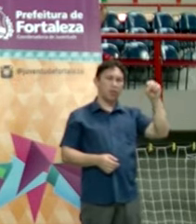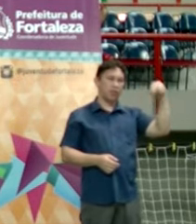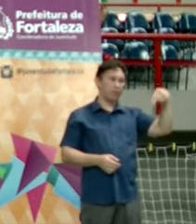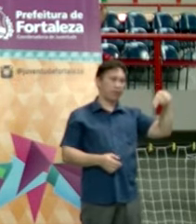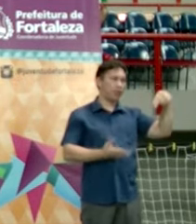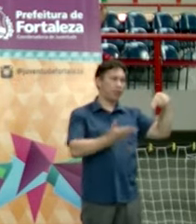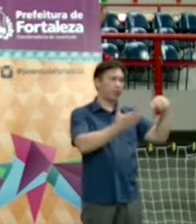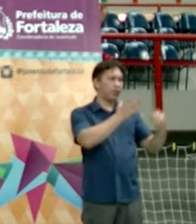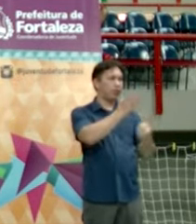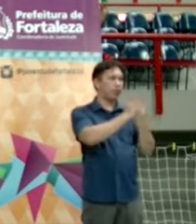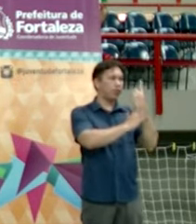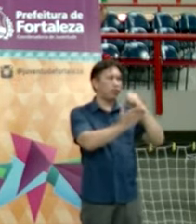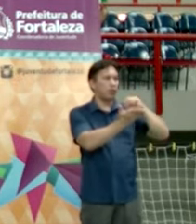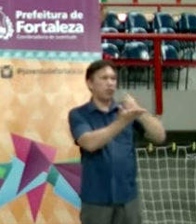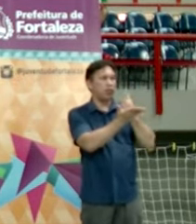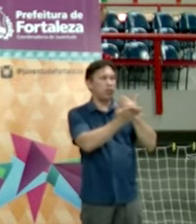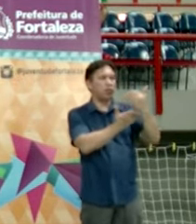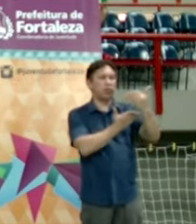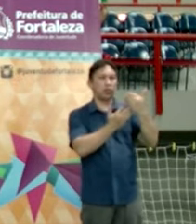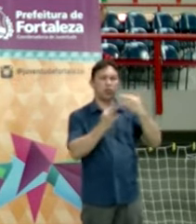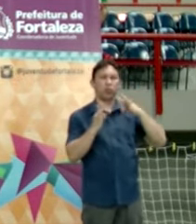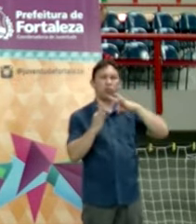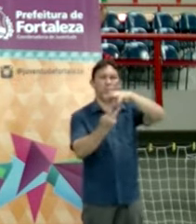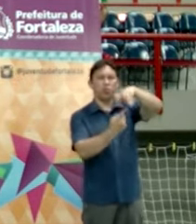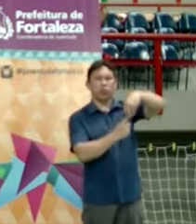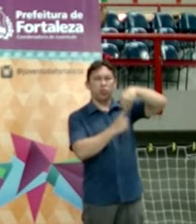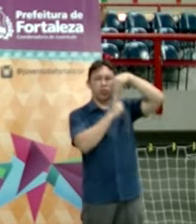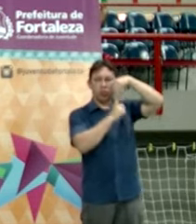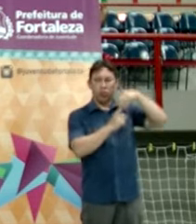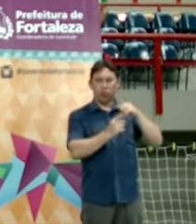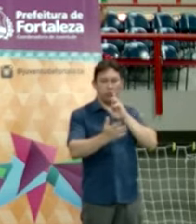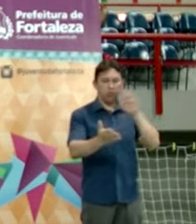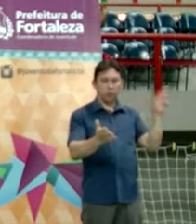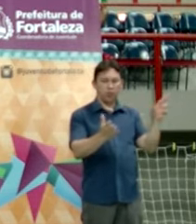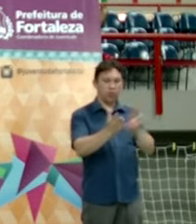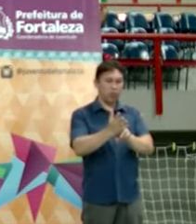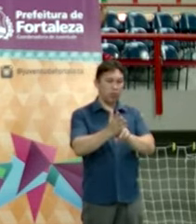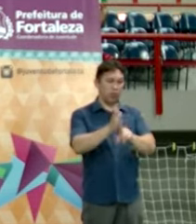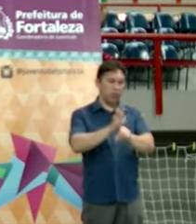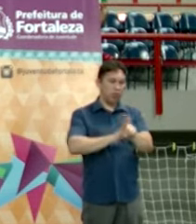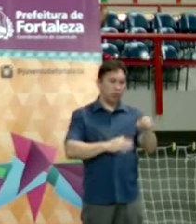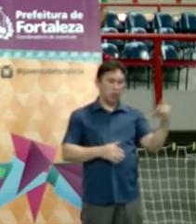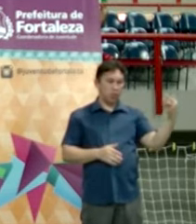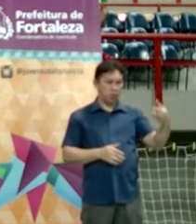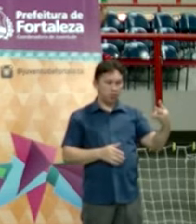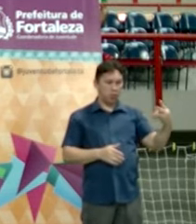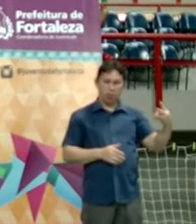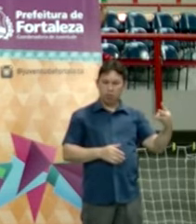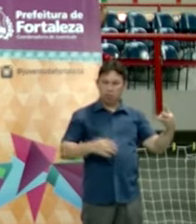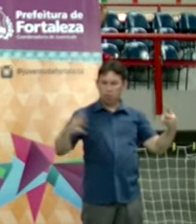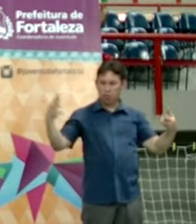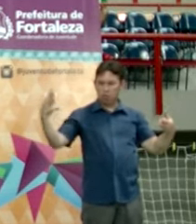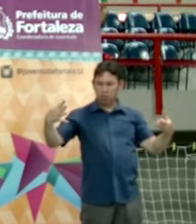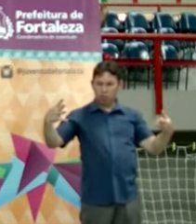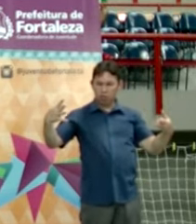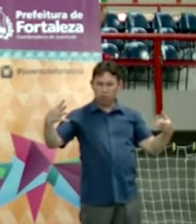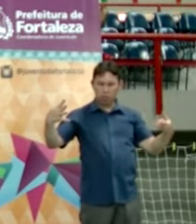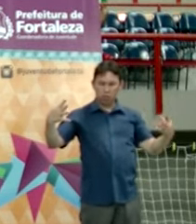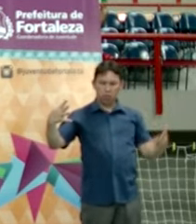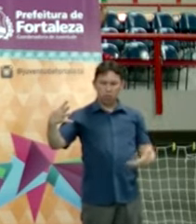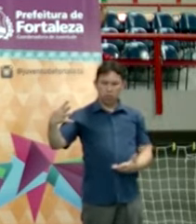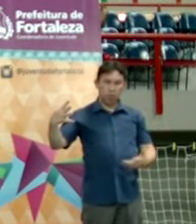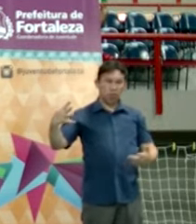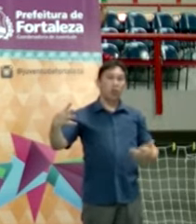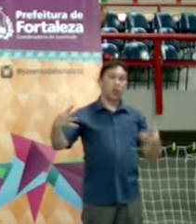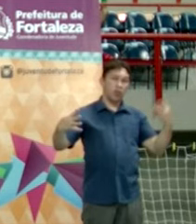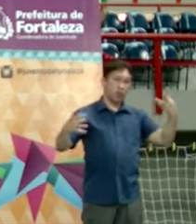esse elemento formador de tudo. Então, resposta da nossa terceira e da nossa quarta questão. A